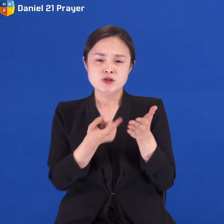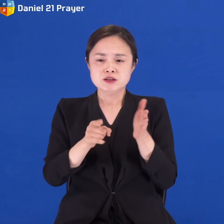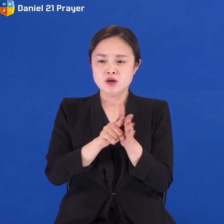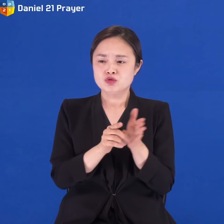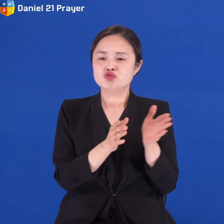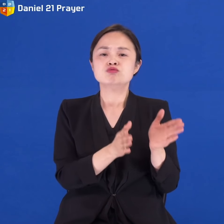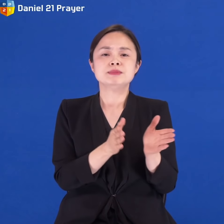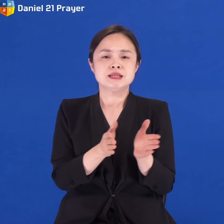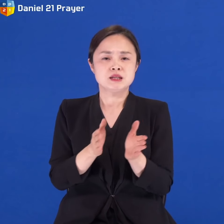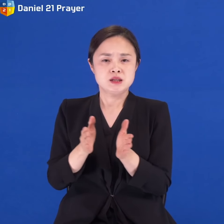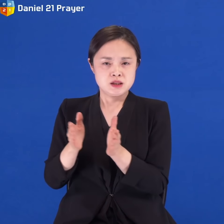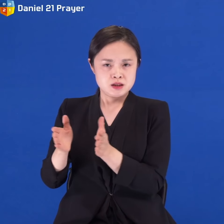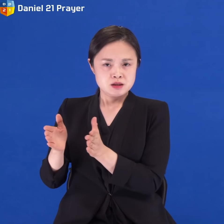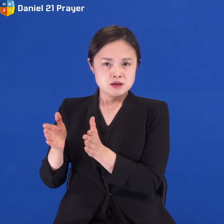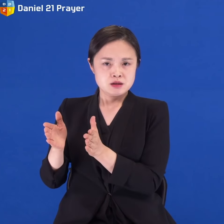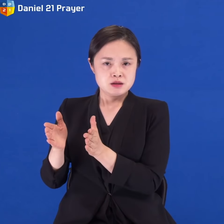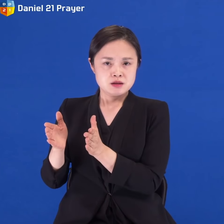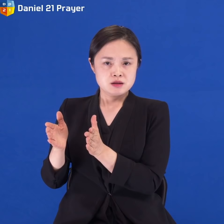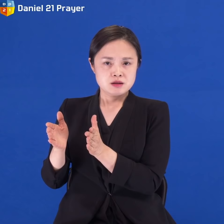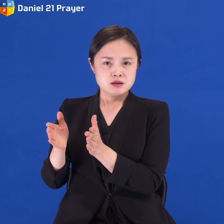제 아들의 아버지를 만났습니다.